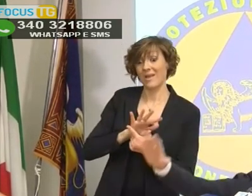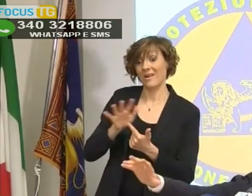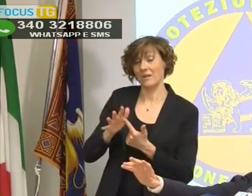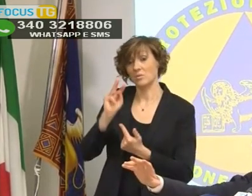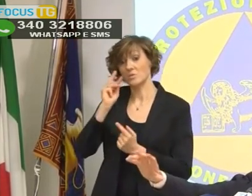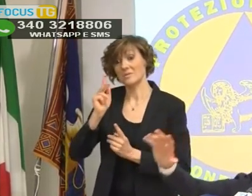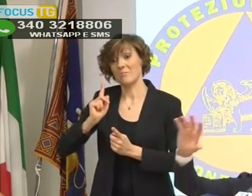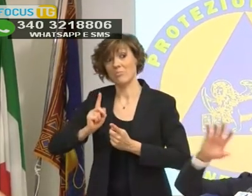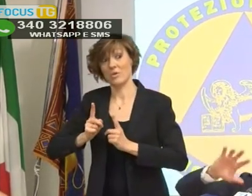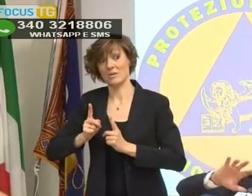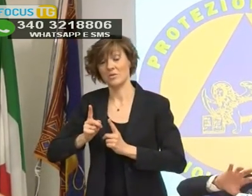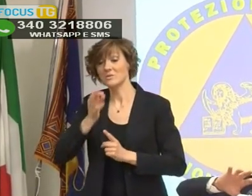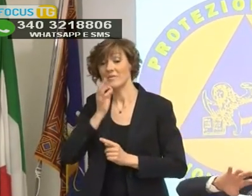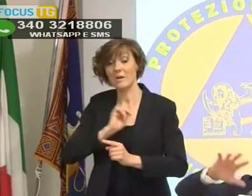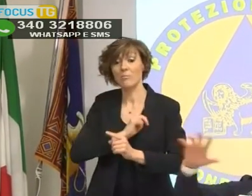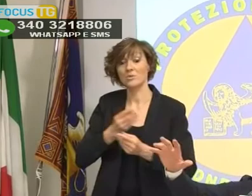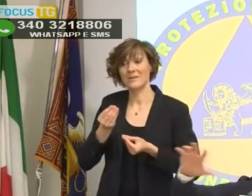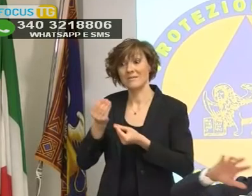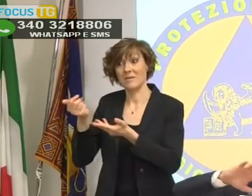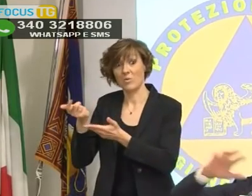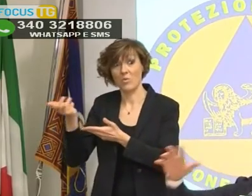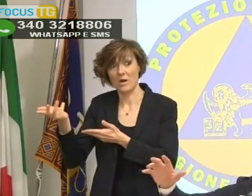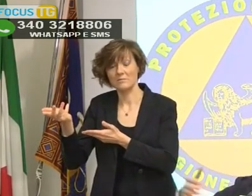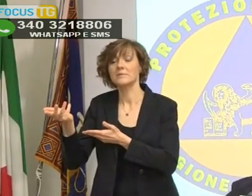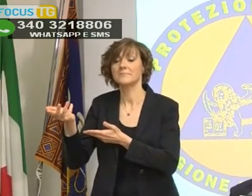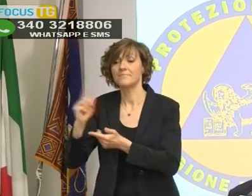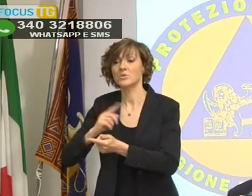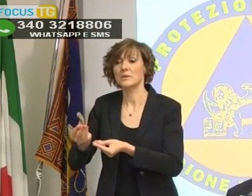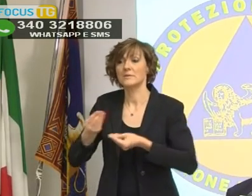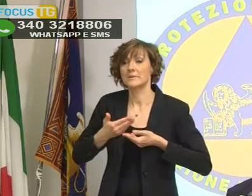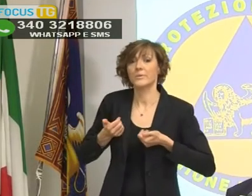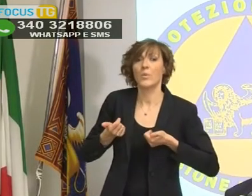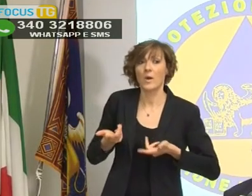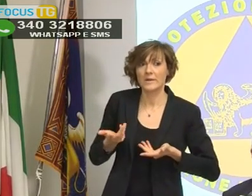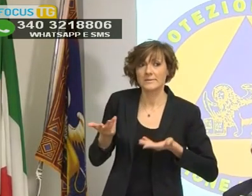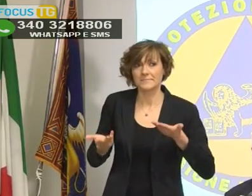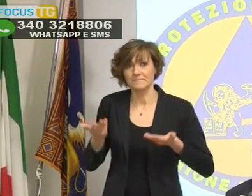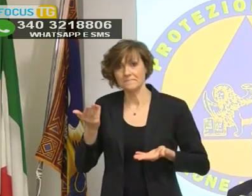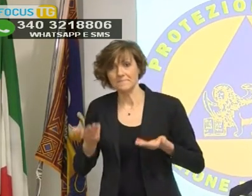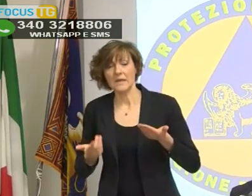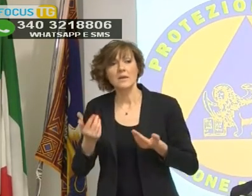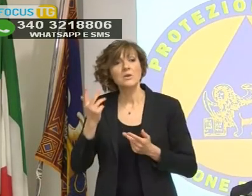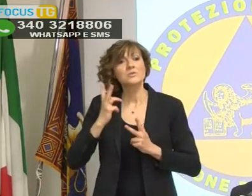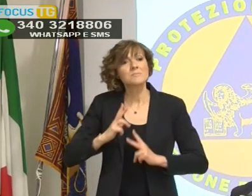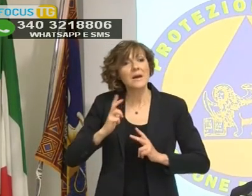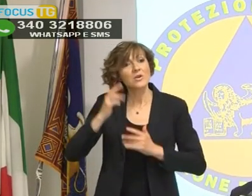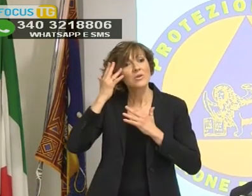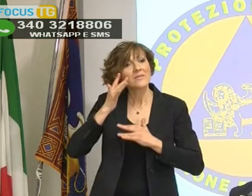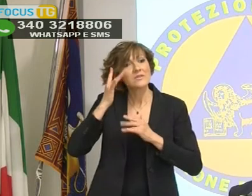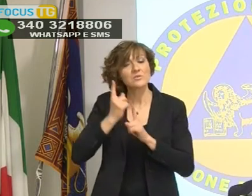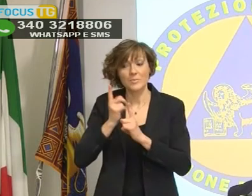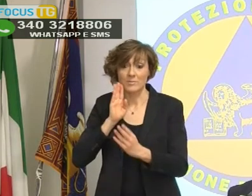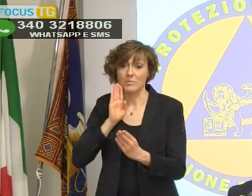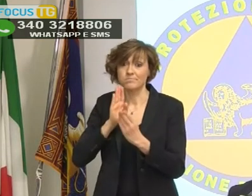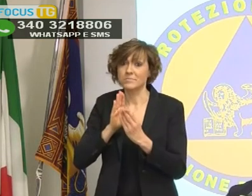quanti poteri dare, quanti poteri non avere, cioè c'è tutta una serie di riflessioni Perché io spero che questo tema sia